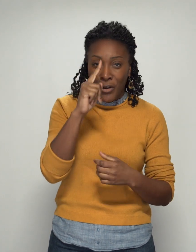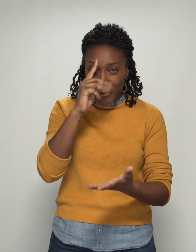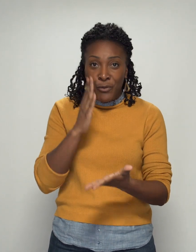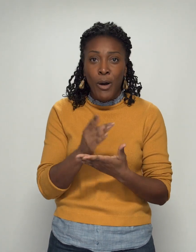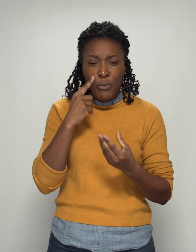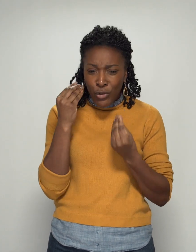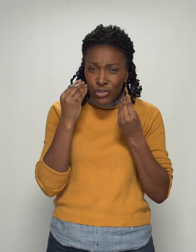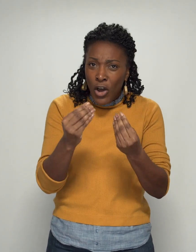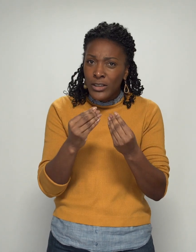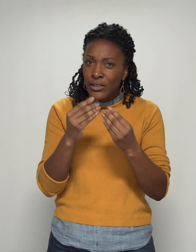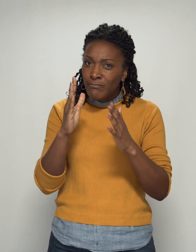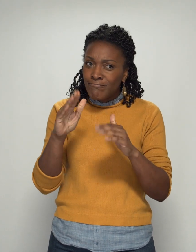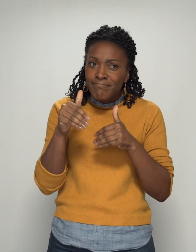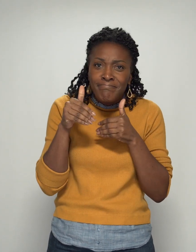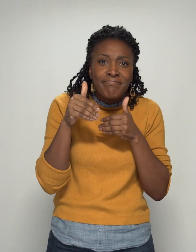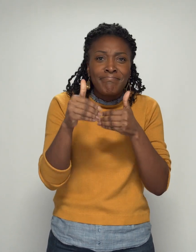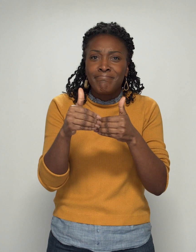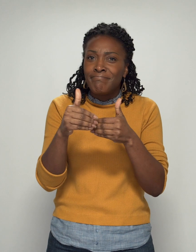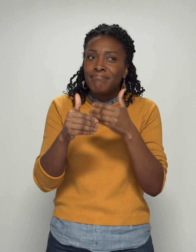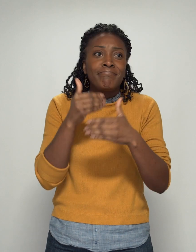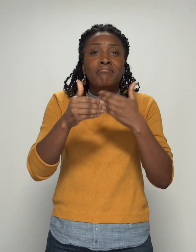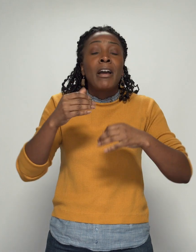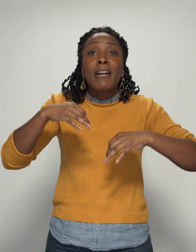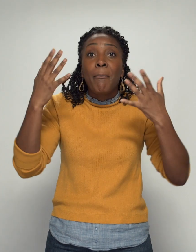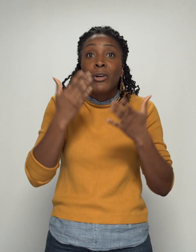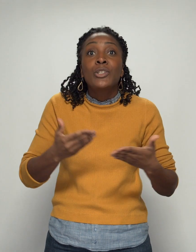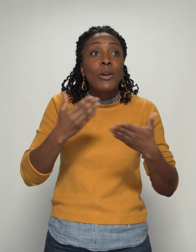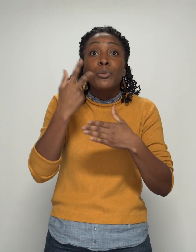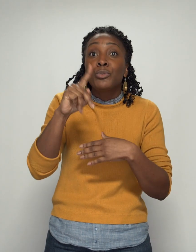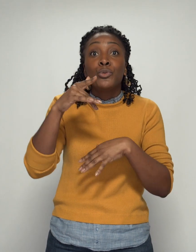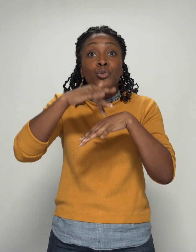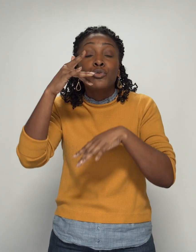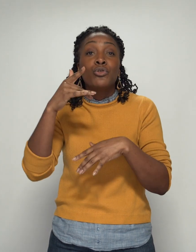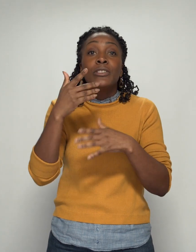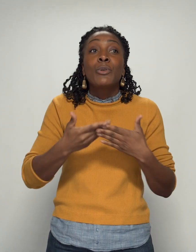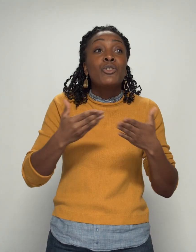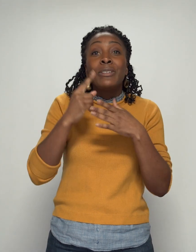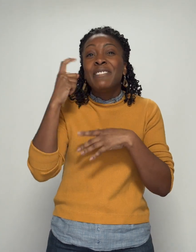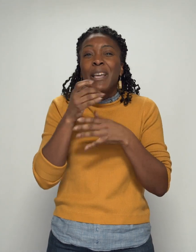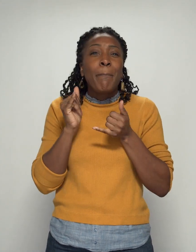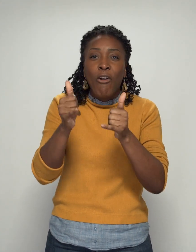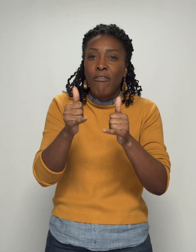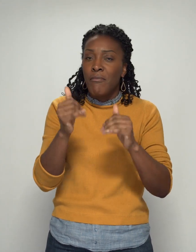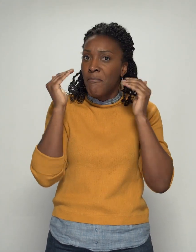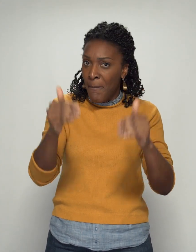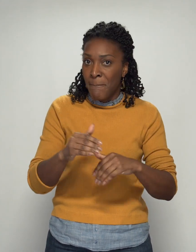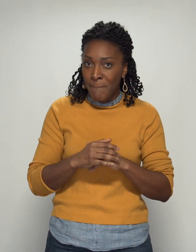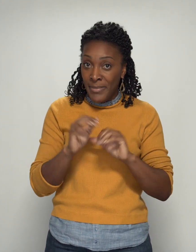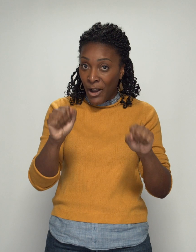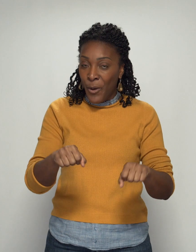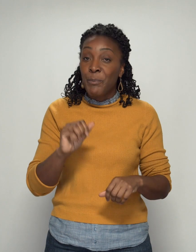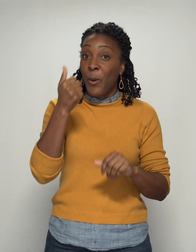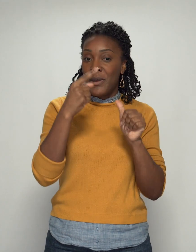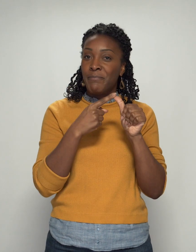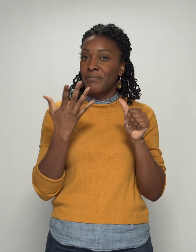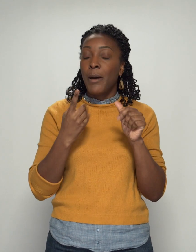vous permettra de maintenir votre foi, peu importe ce qui vous arrive, peu importe les épreuves. Le premier pilier, qui est un